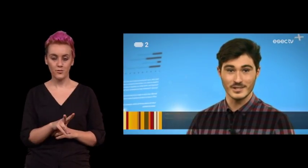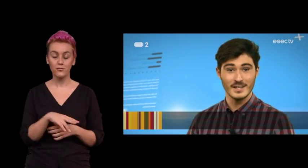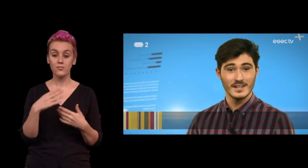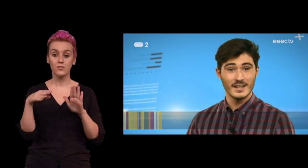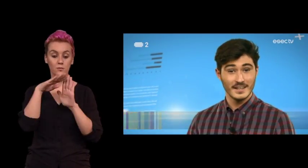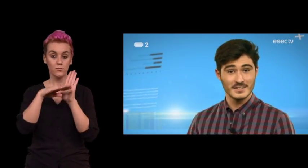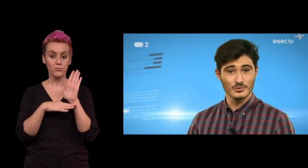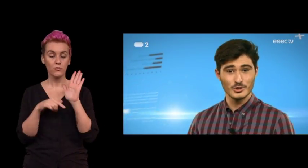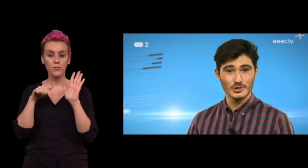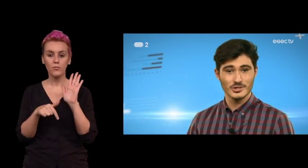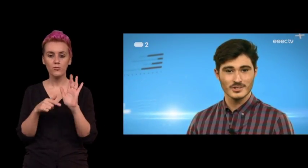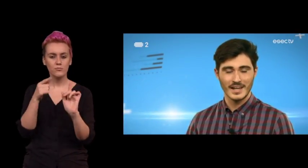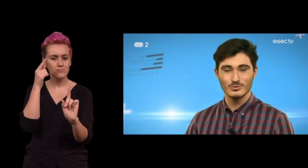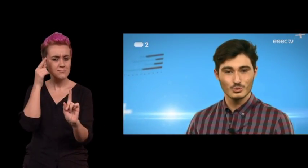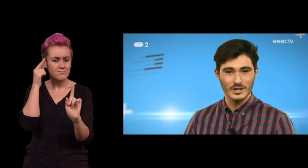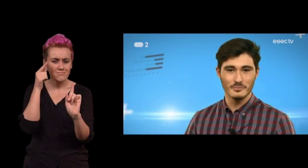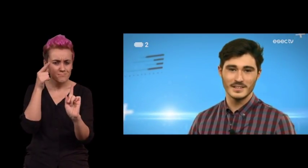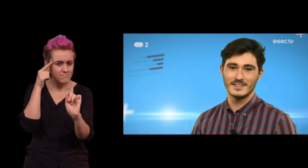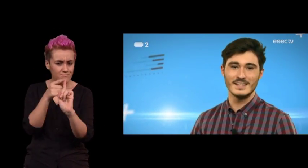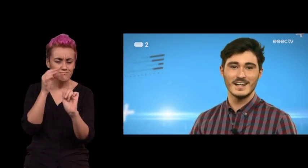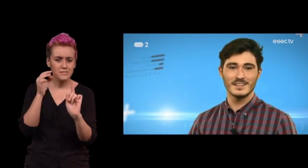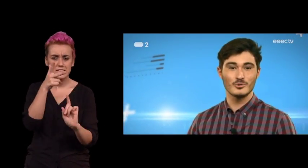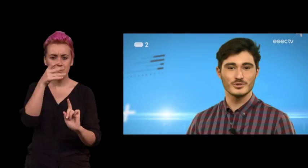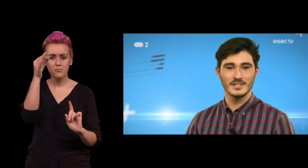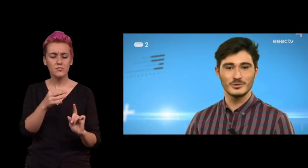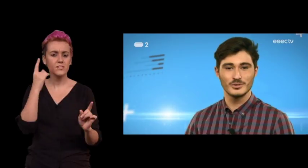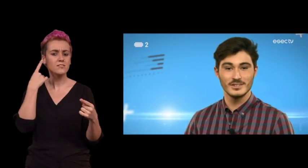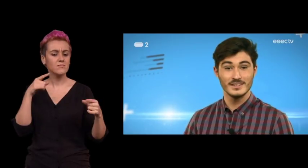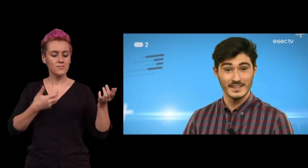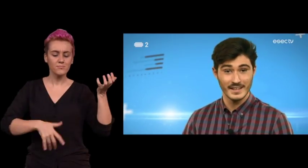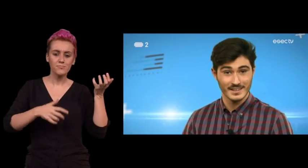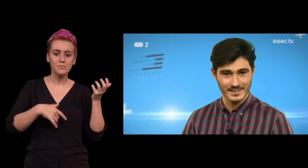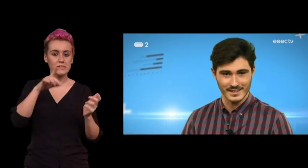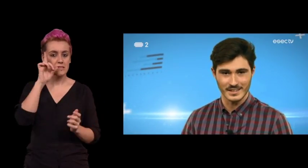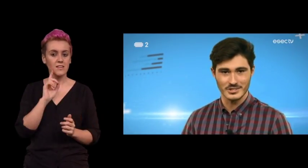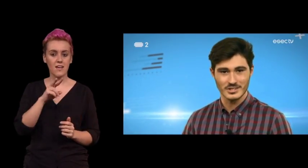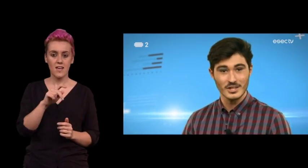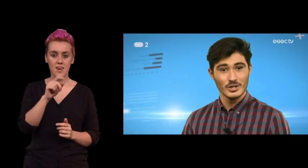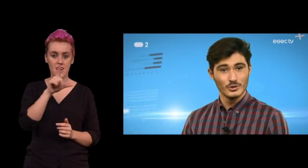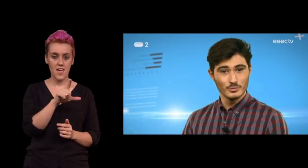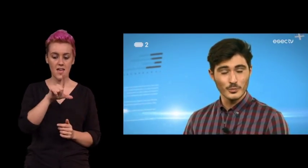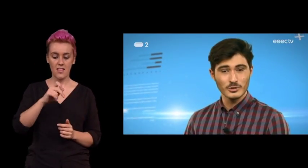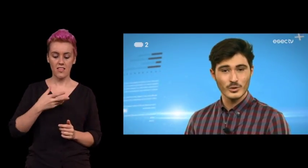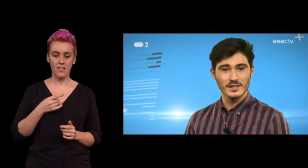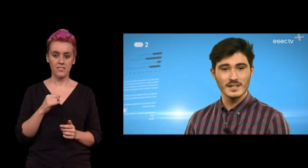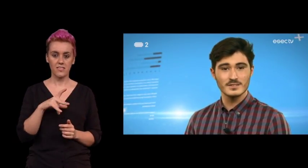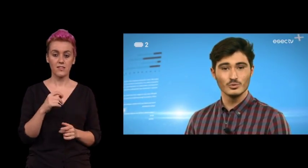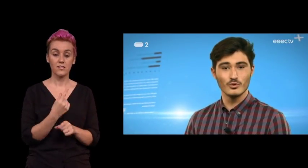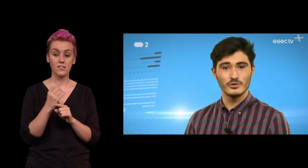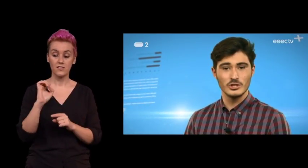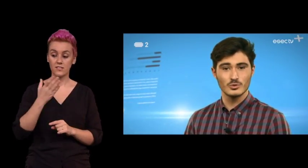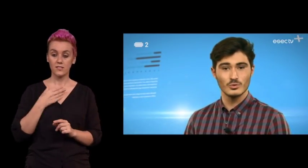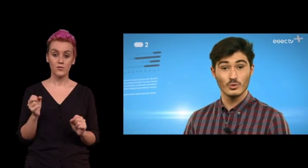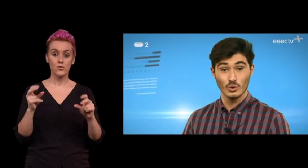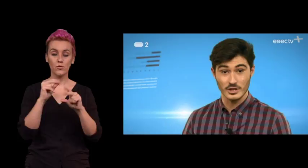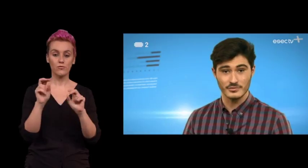RTP2. A edição de hoje é totalmente dedicada ao concerto de Né Ladeiras, no momento em que lança o